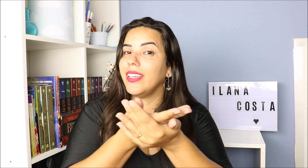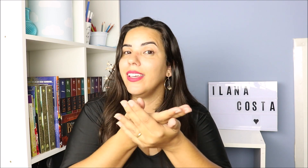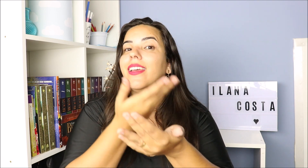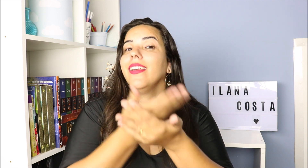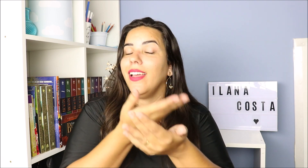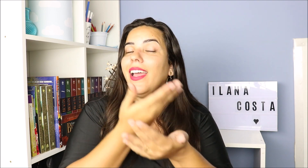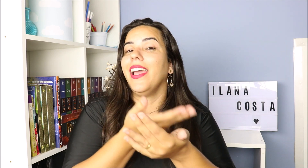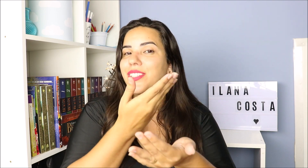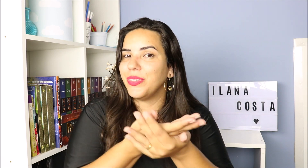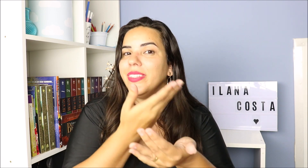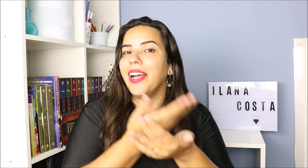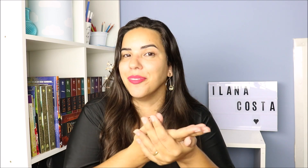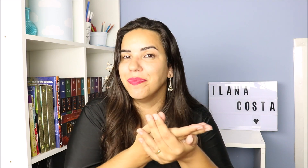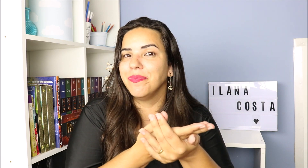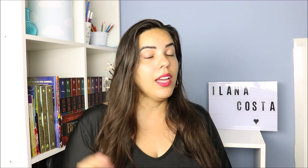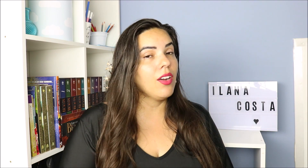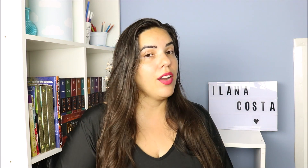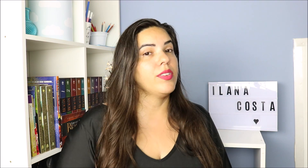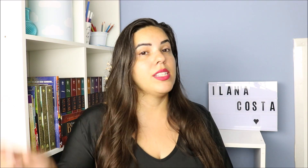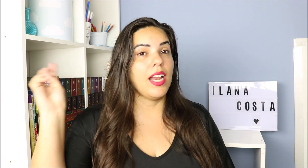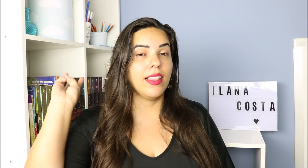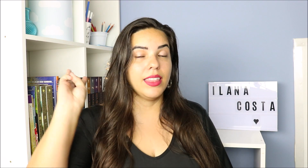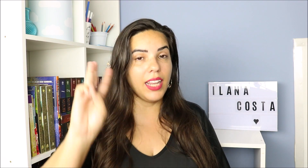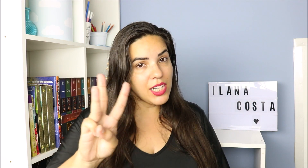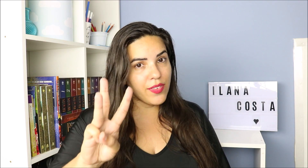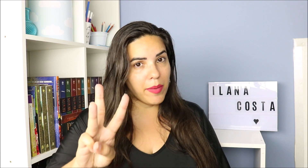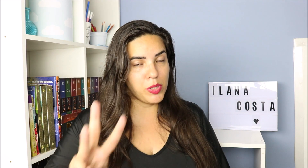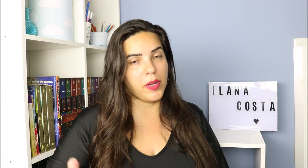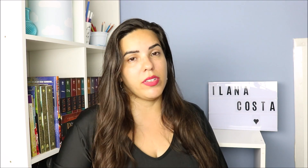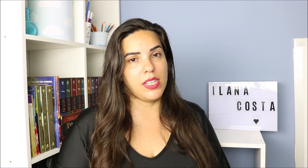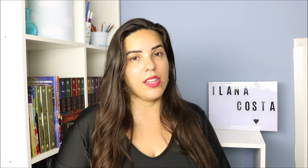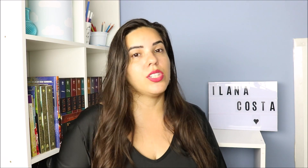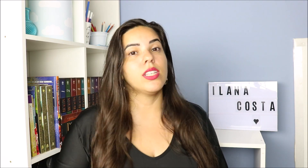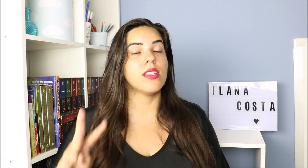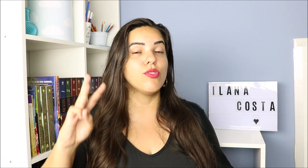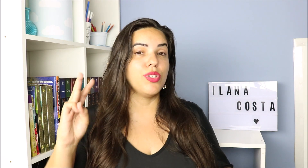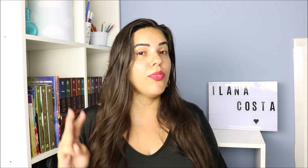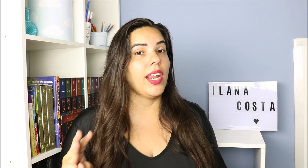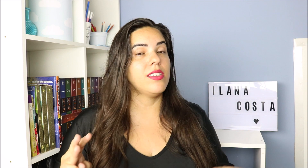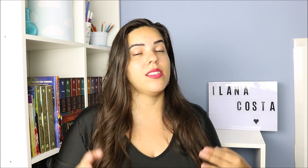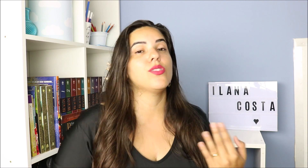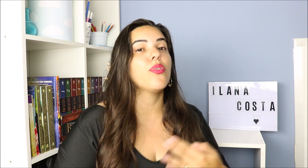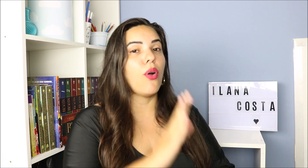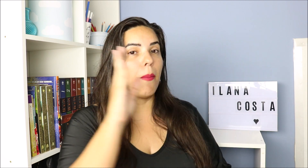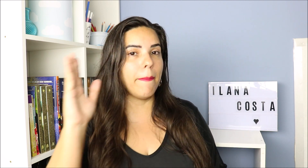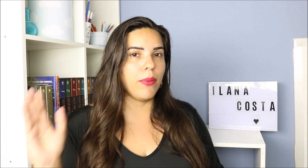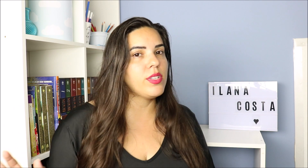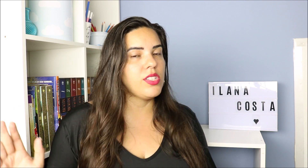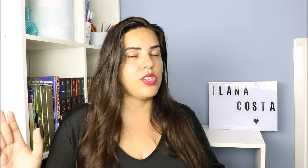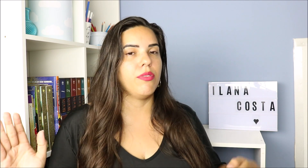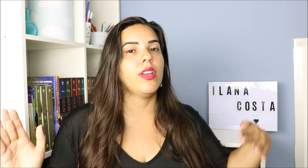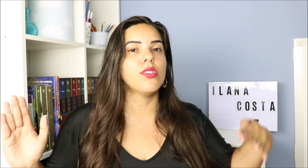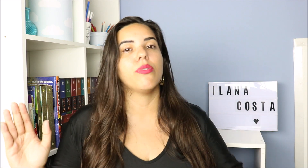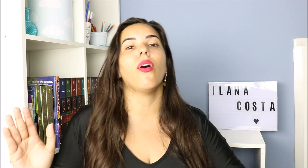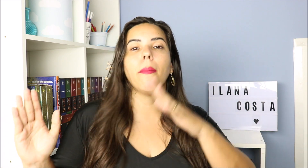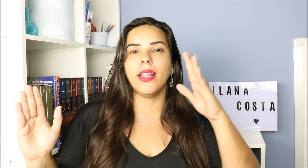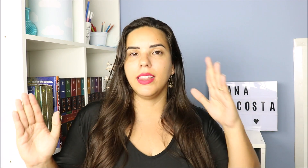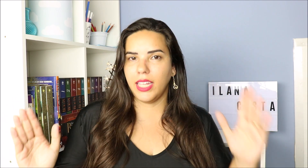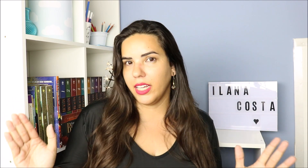daqui é estudar. E agora eu vou ensinar 3 verbos para vocês que são diferentes em sua forma positiva e sua forma